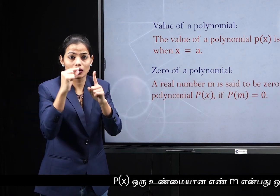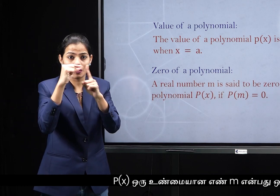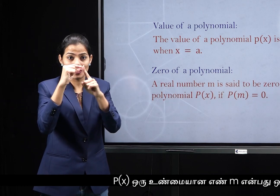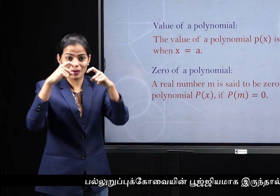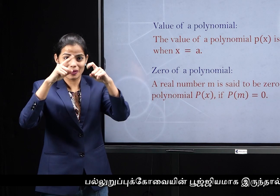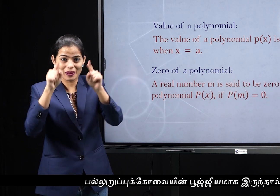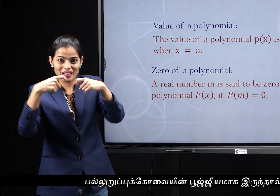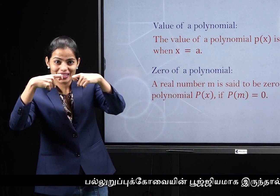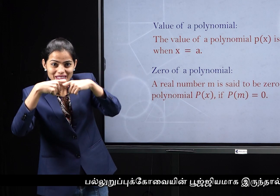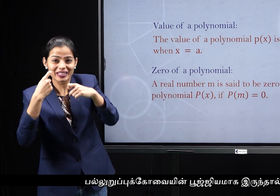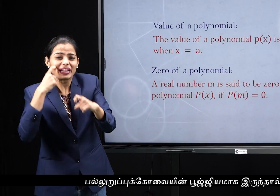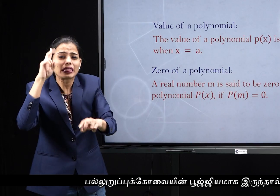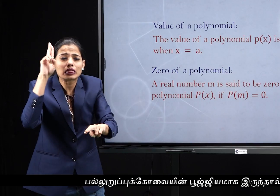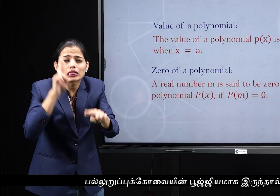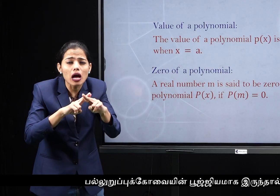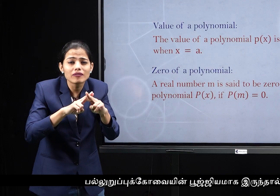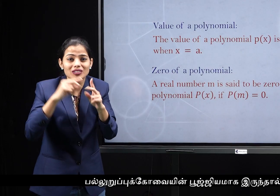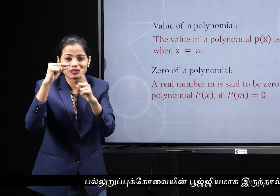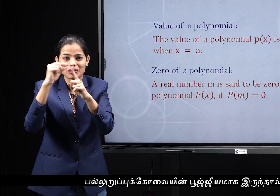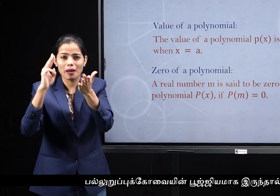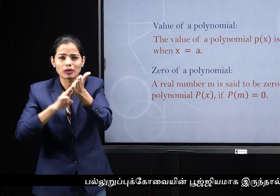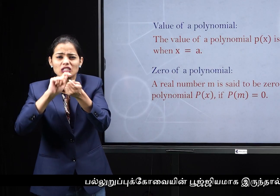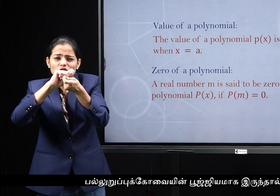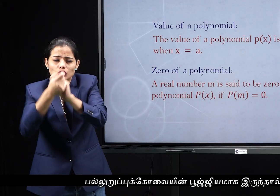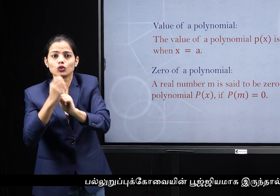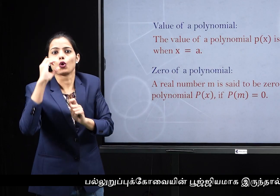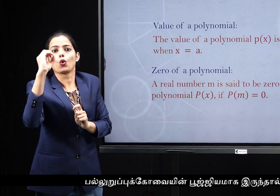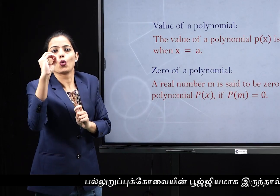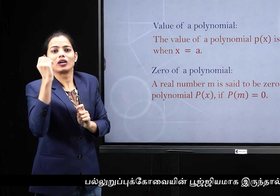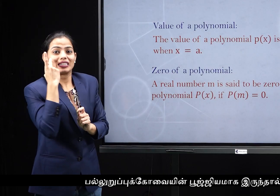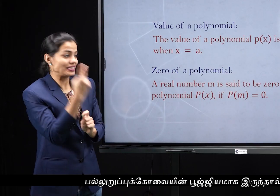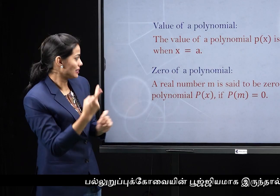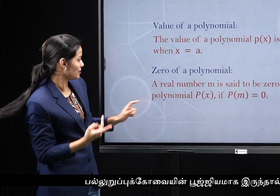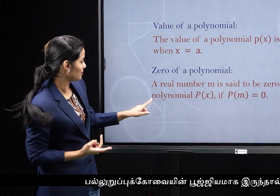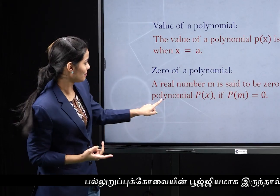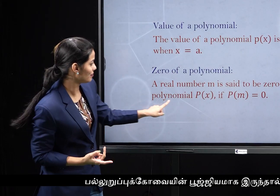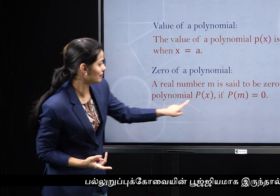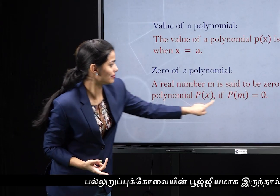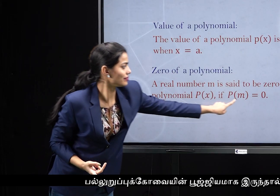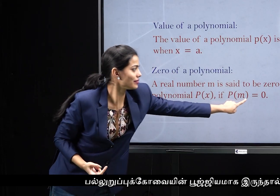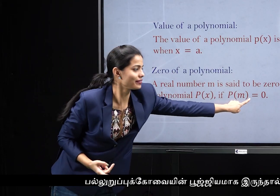ஒரு பல்லுறுப்புக்கோவையின் பூஜ்ஜியமாக இருந்தால் p வட்ட அடைப்புக்குறிக்குள் m ஈடு பூஜ்ஜியம்.